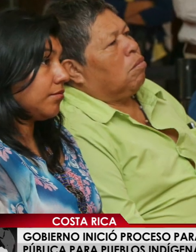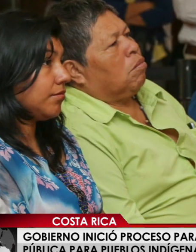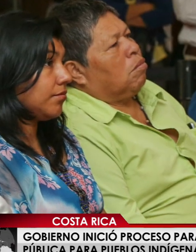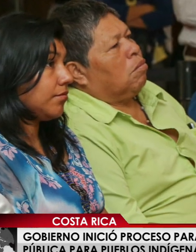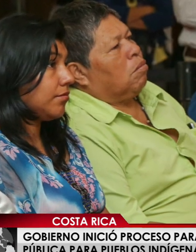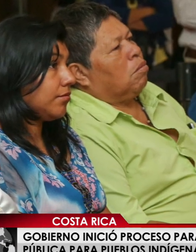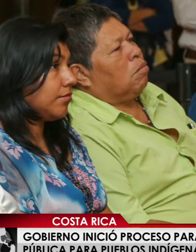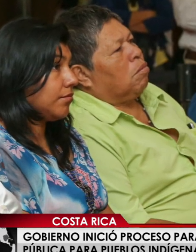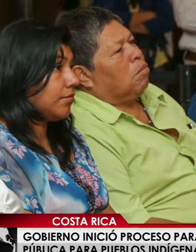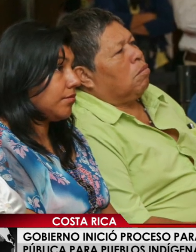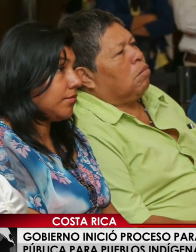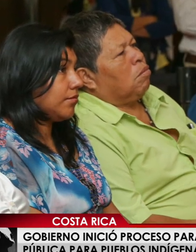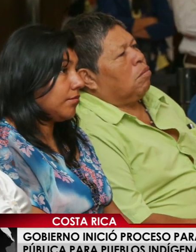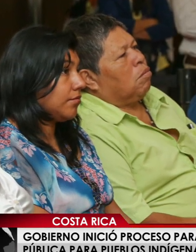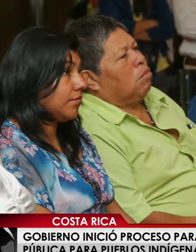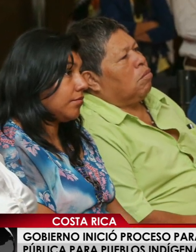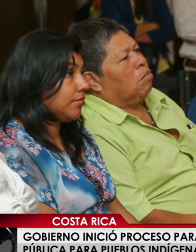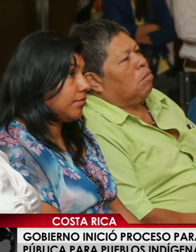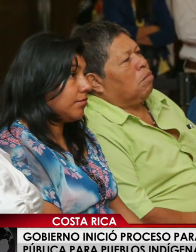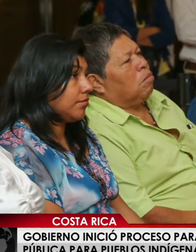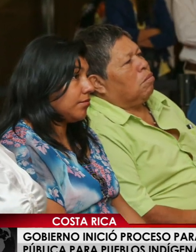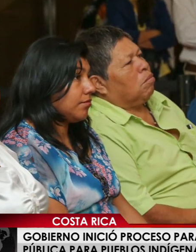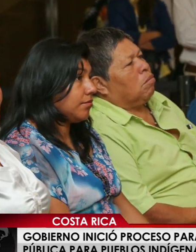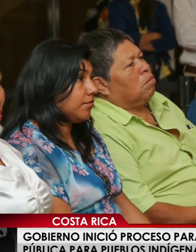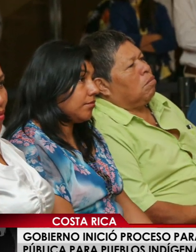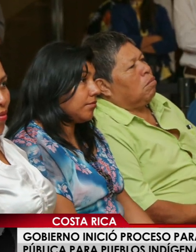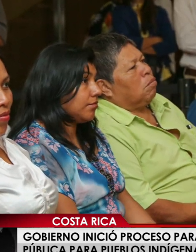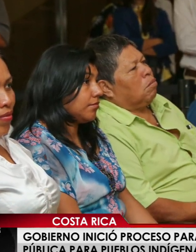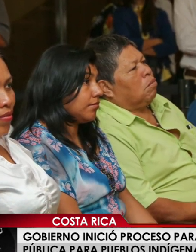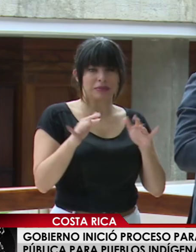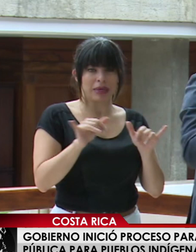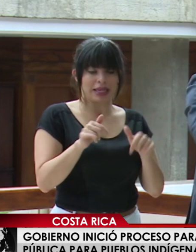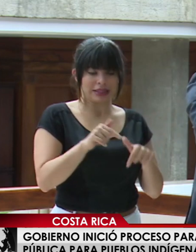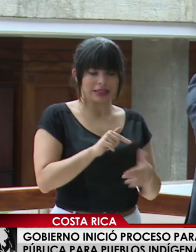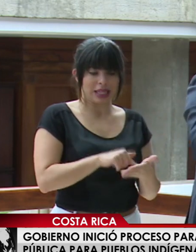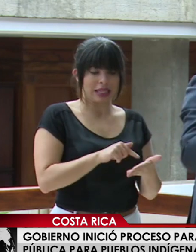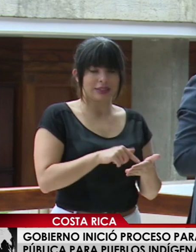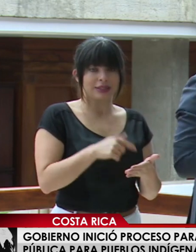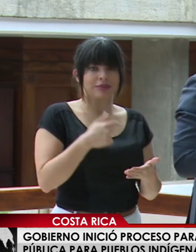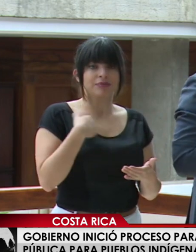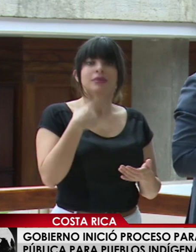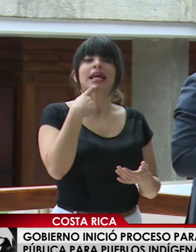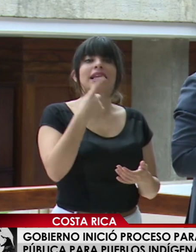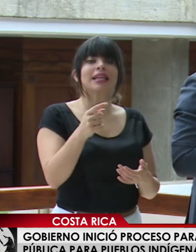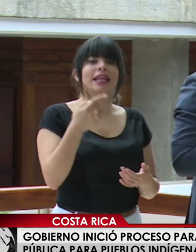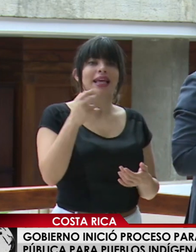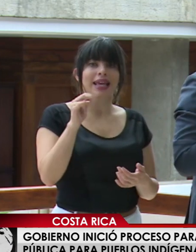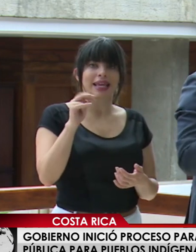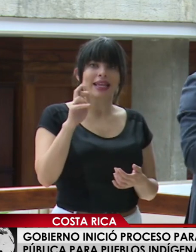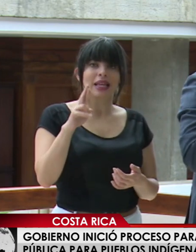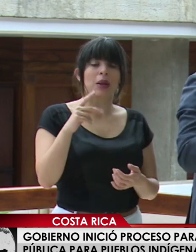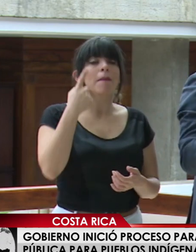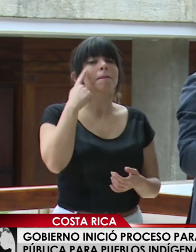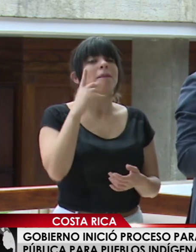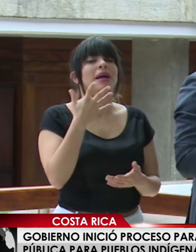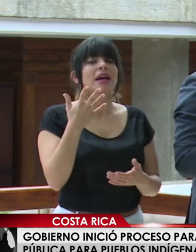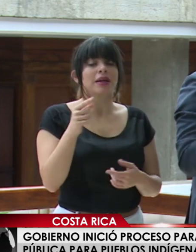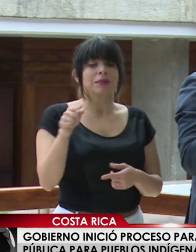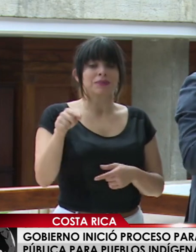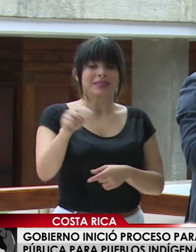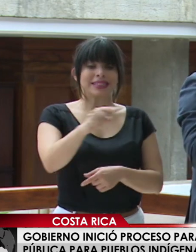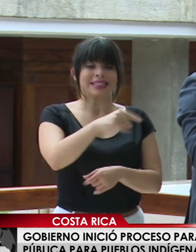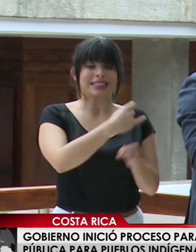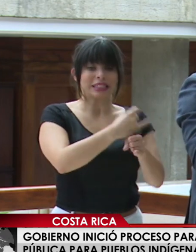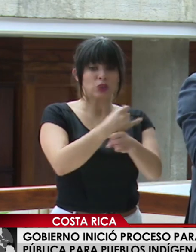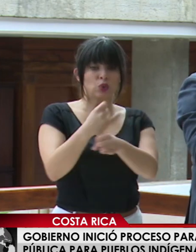generáramos una directriz similar a esta, así lo dice a don Heiner, para que las instituciones